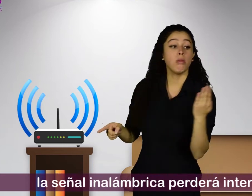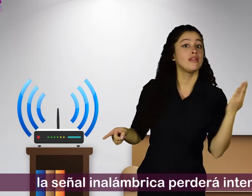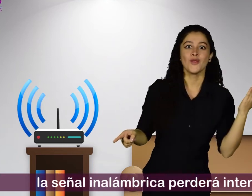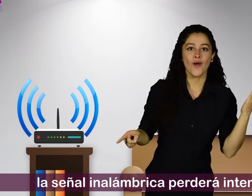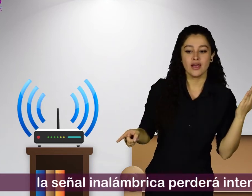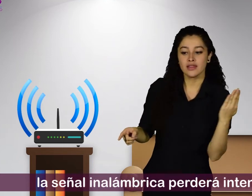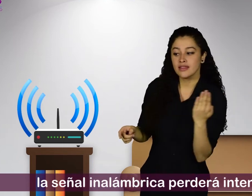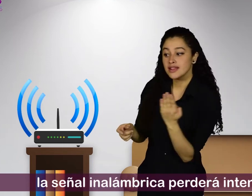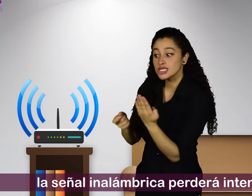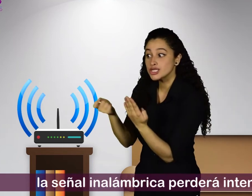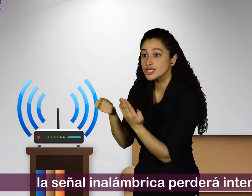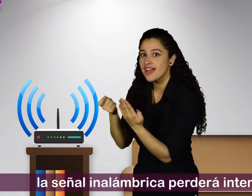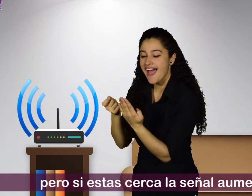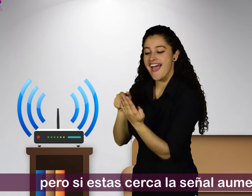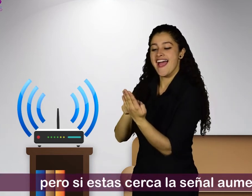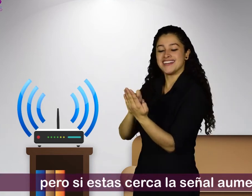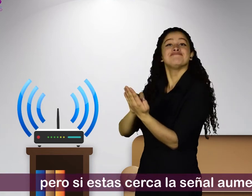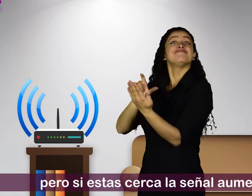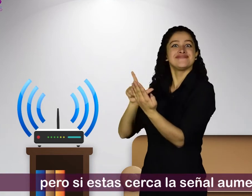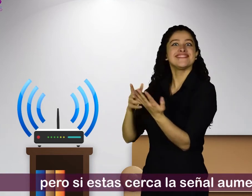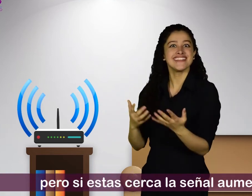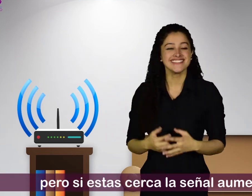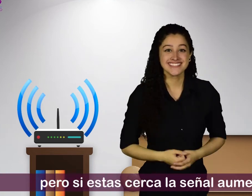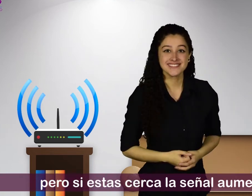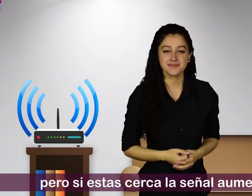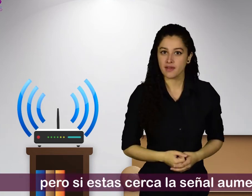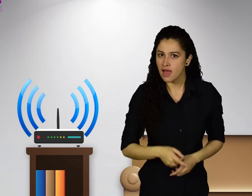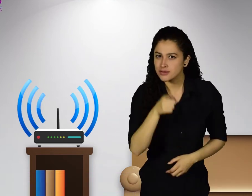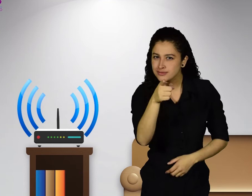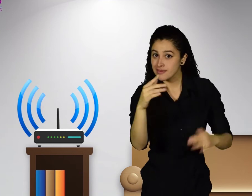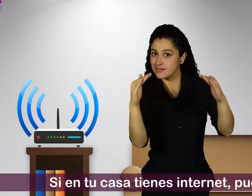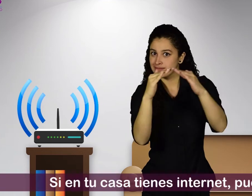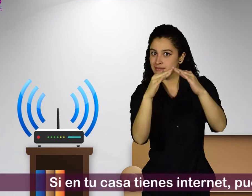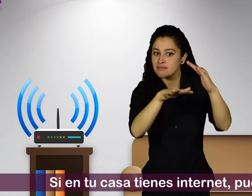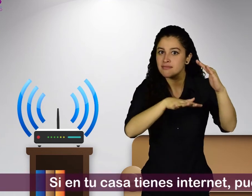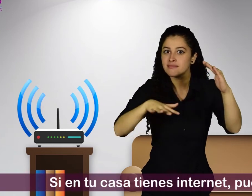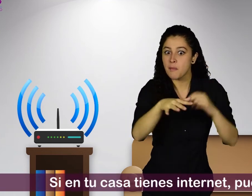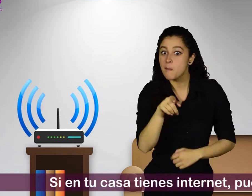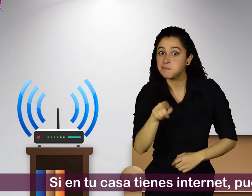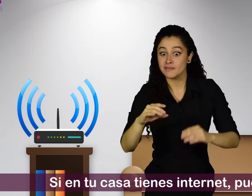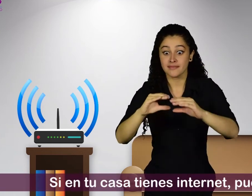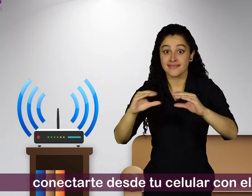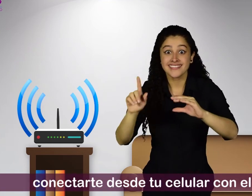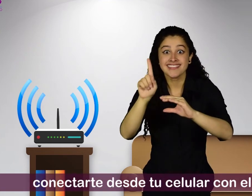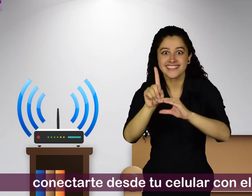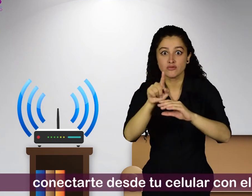la señal inalámbrica perderá intensidad, pero si está cerca, la señal aumentará. Si en tu casa tienes internet, puedes conectarte desde tu